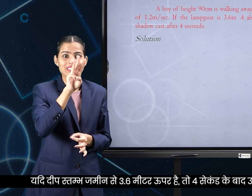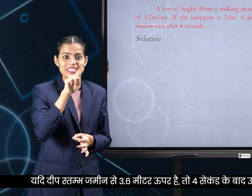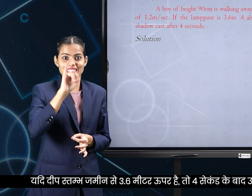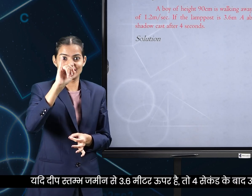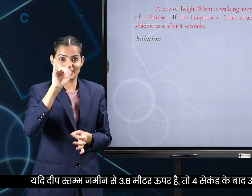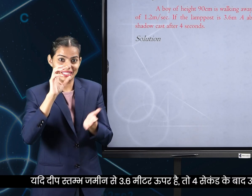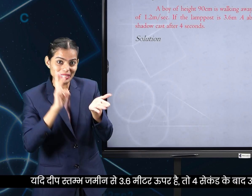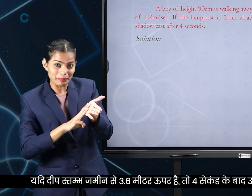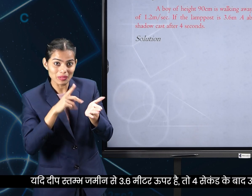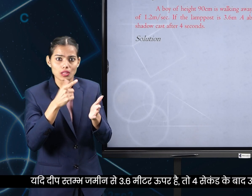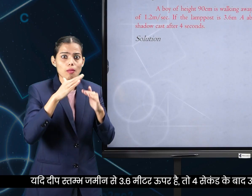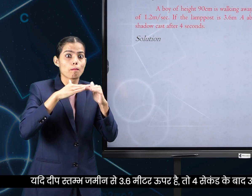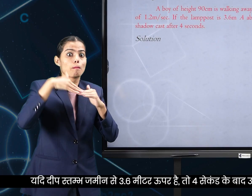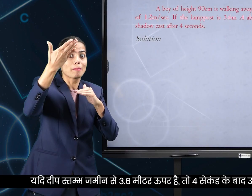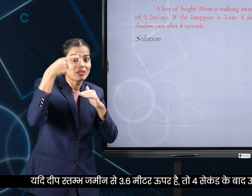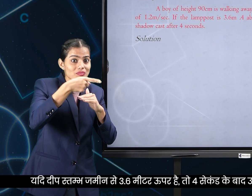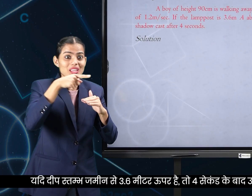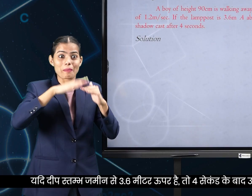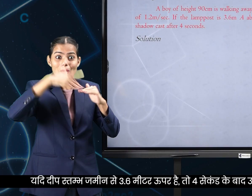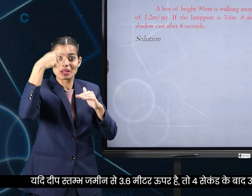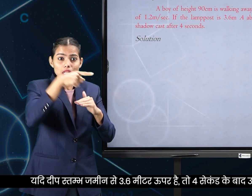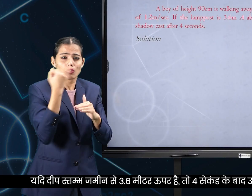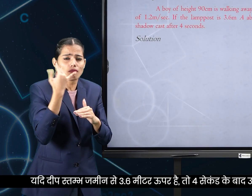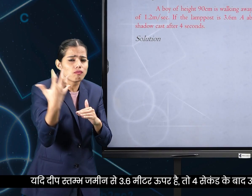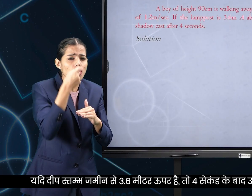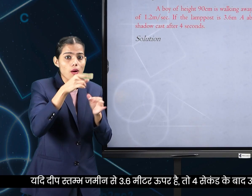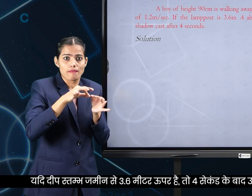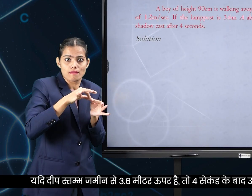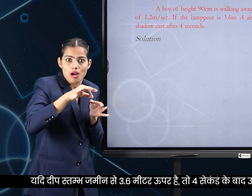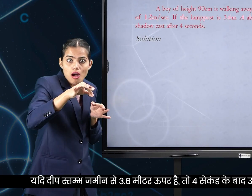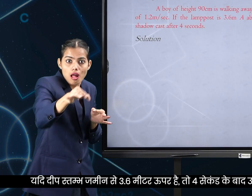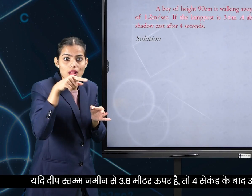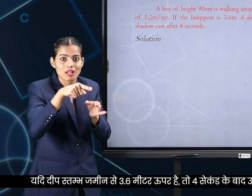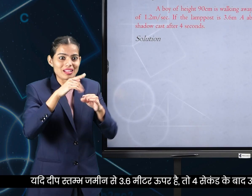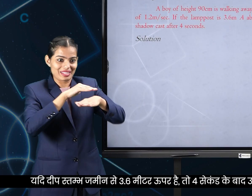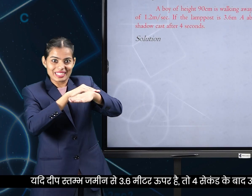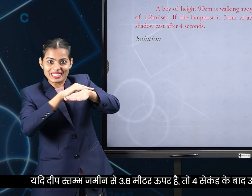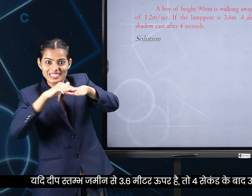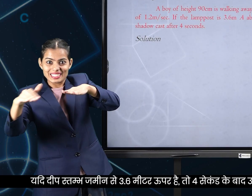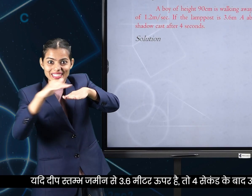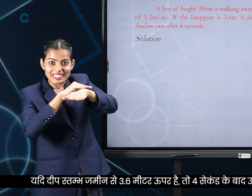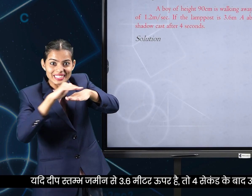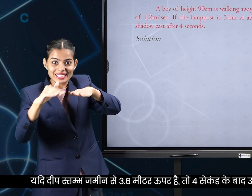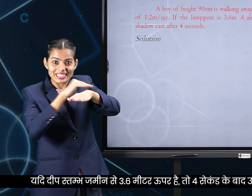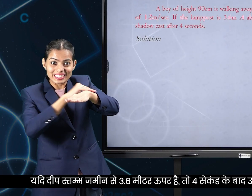3.6 मीटर ऊपर है तो 4 सेकंड के बाद उसकी छाया की लंबाई ज्ञात कीजिए।